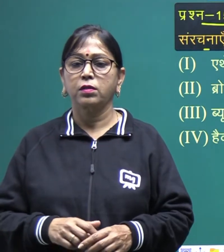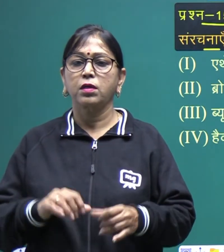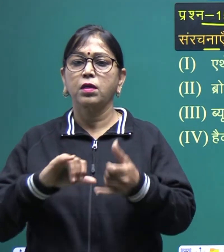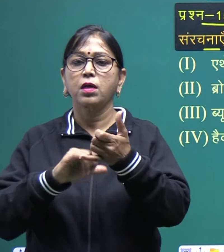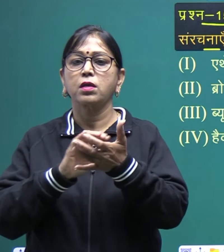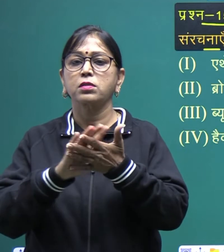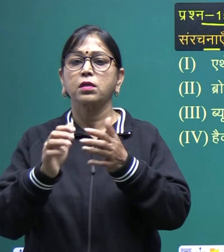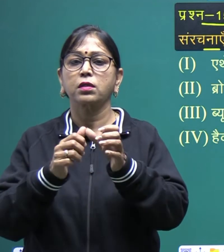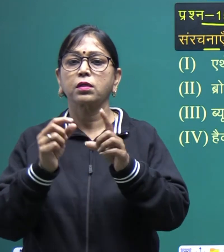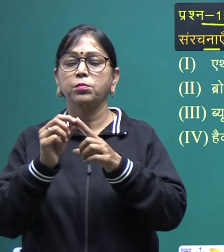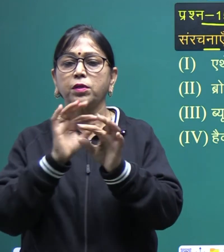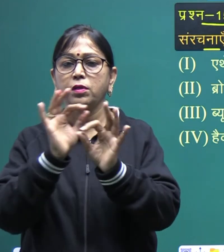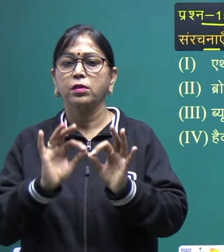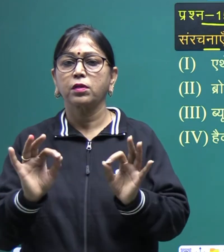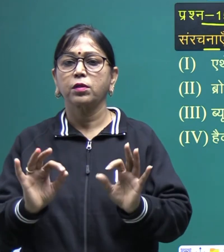संरचनाएं